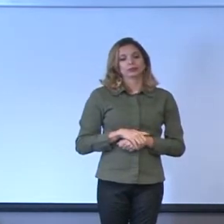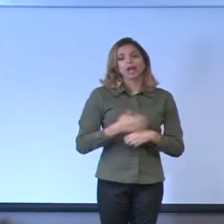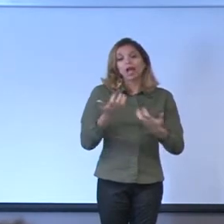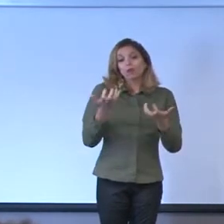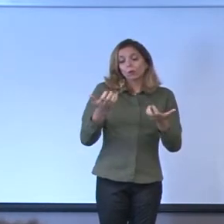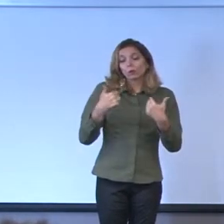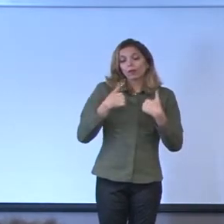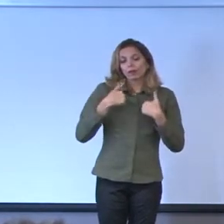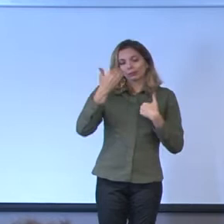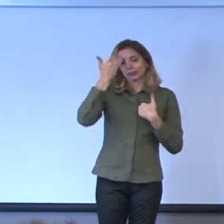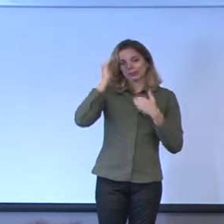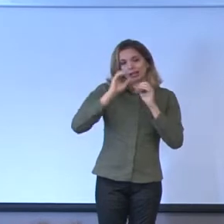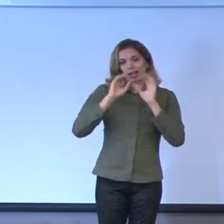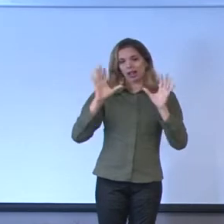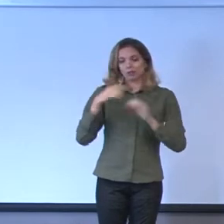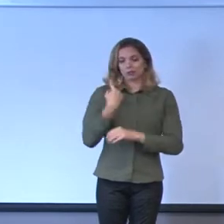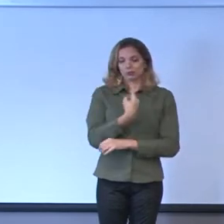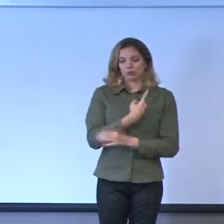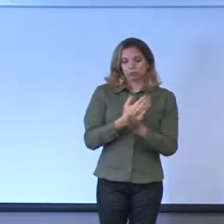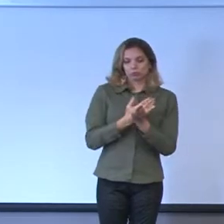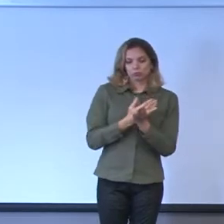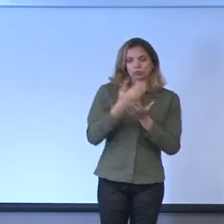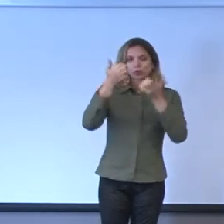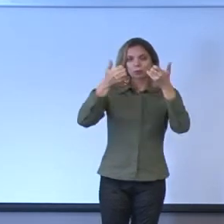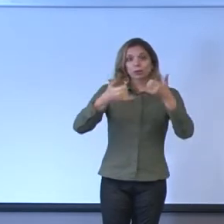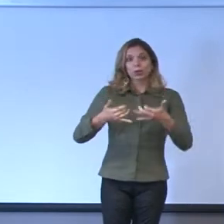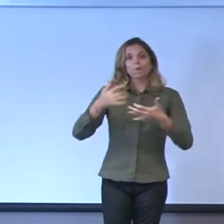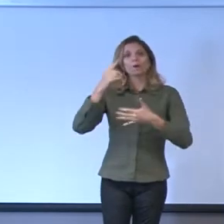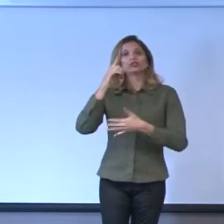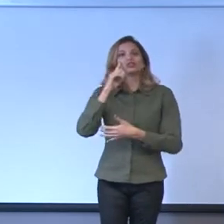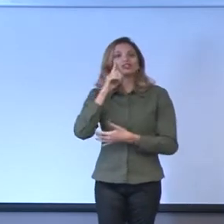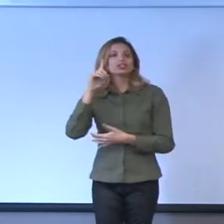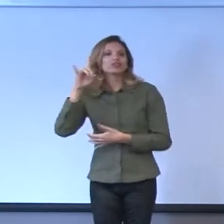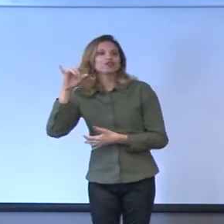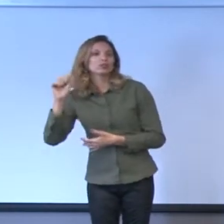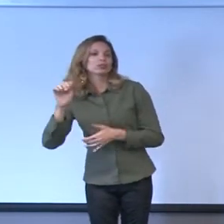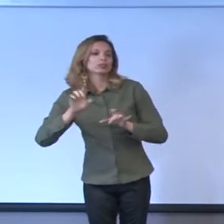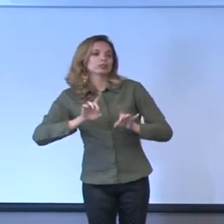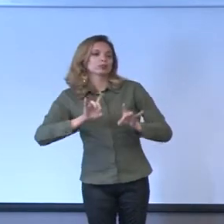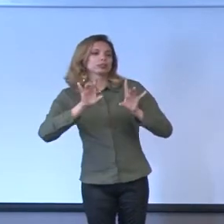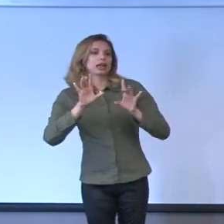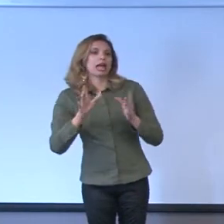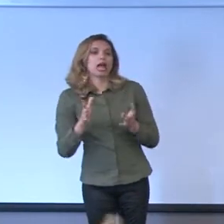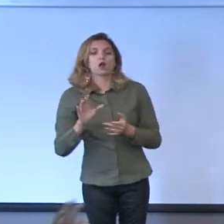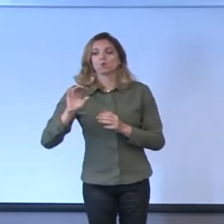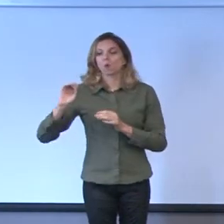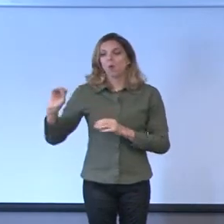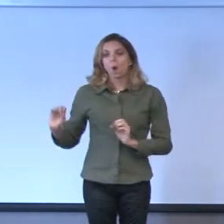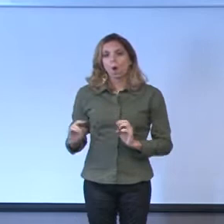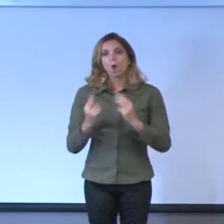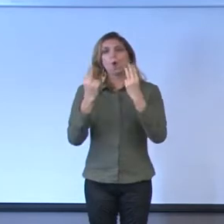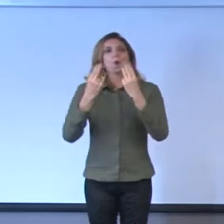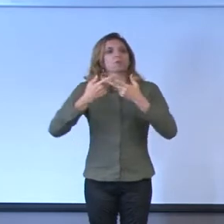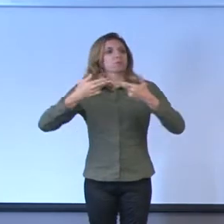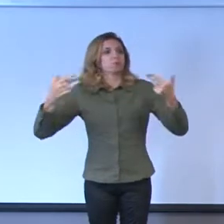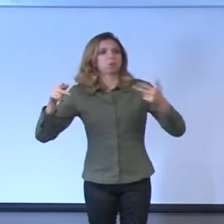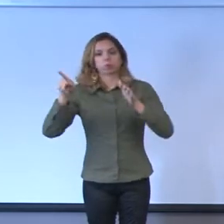entender o seguinte, a gente começou falando das datas aqui, né, em que, da ONU, as datas no